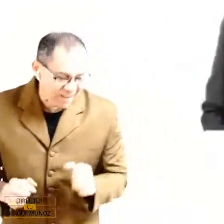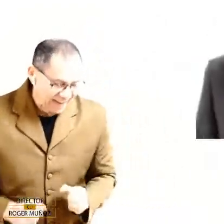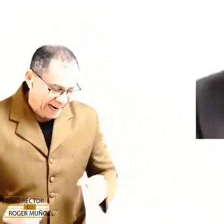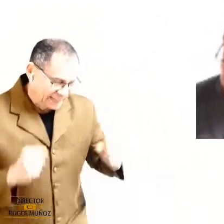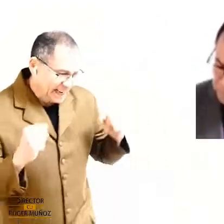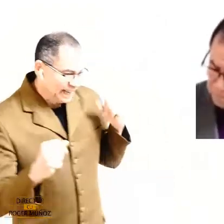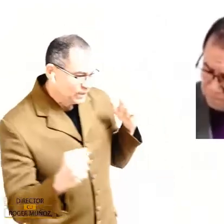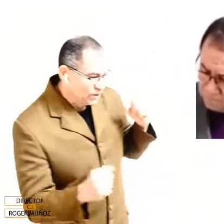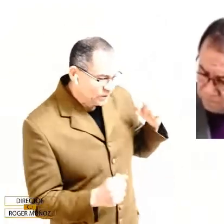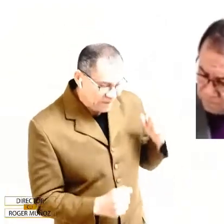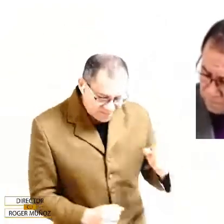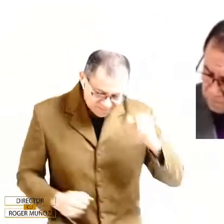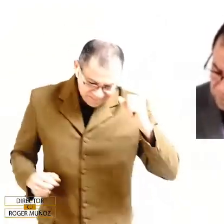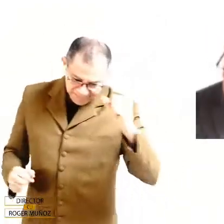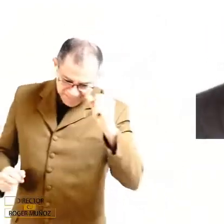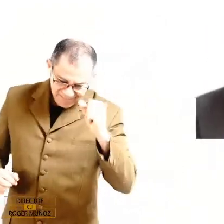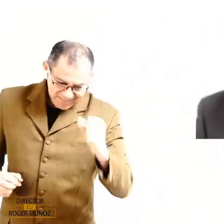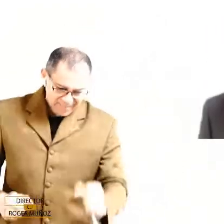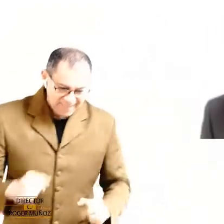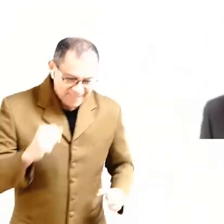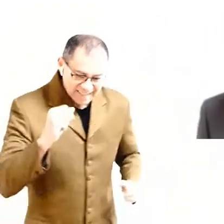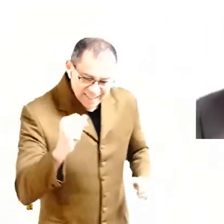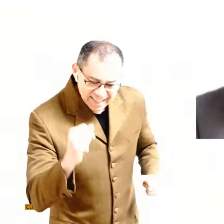Santo, gracias Jesús.